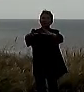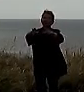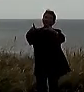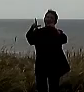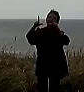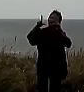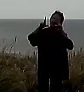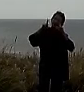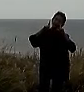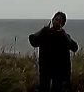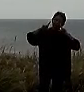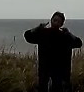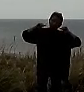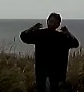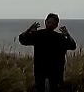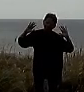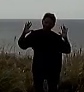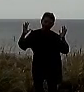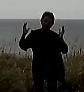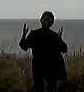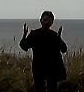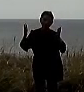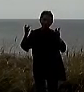返事のない旅。